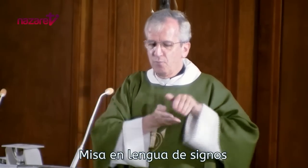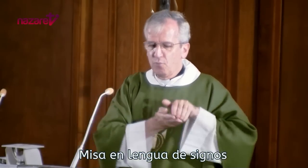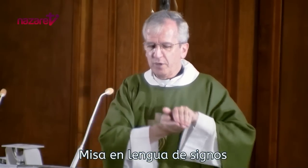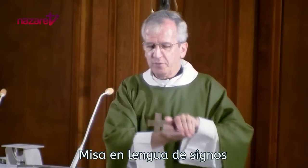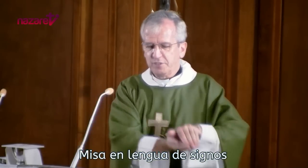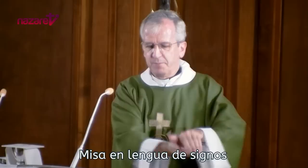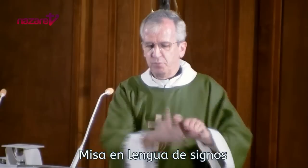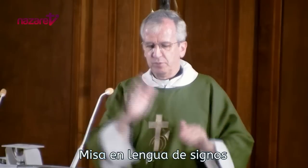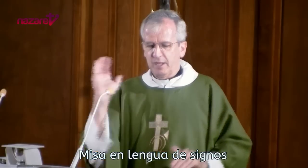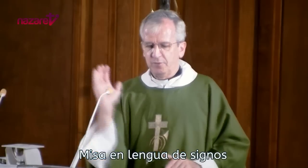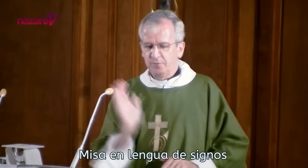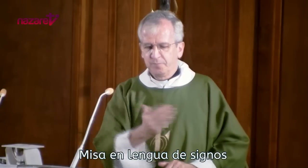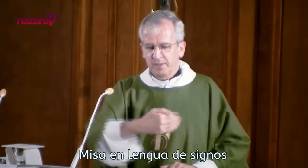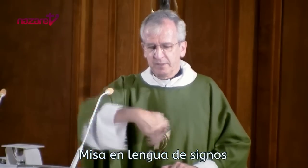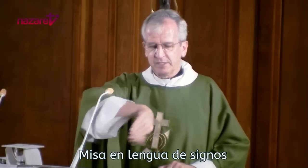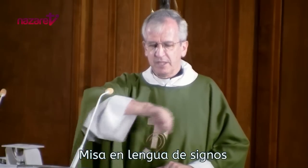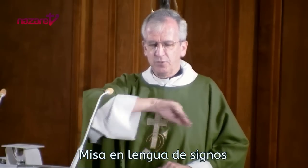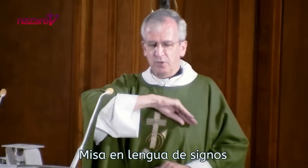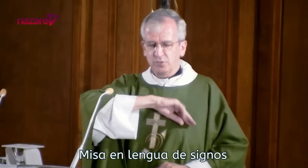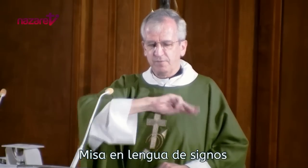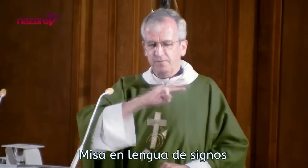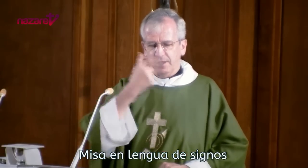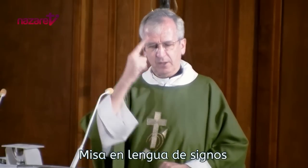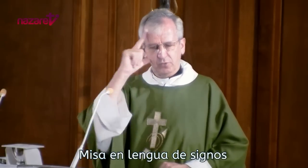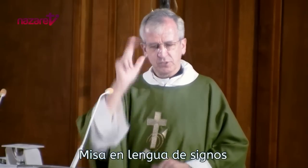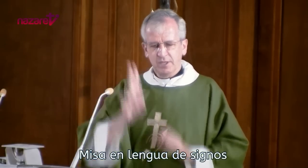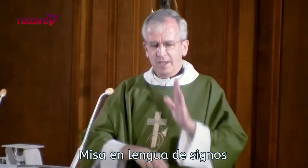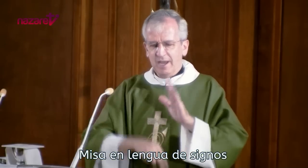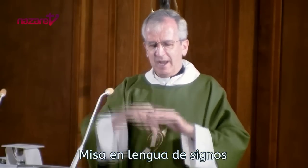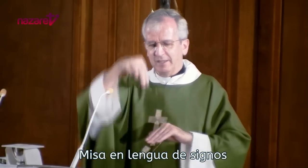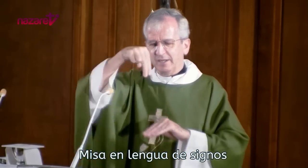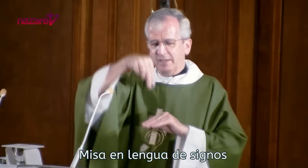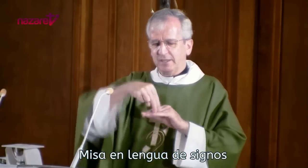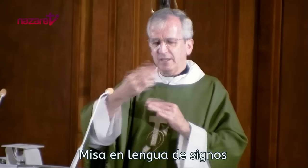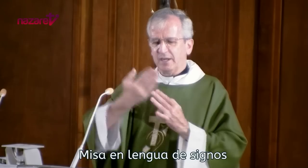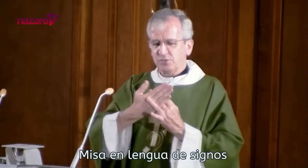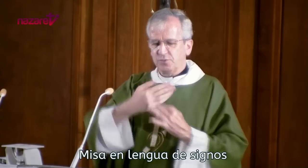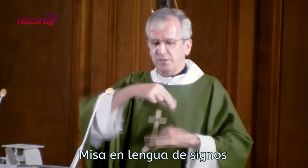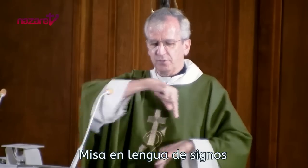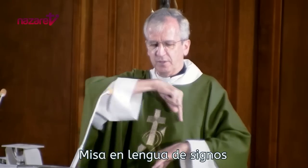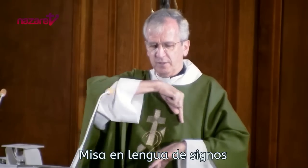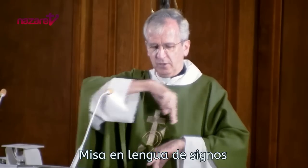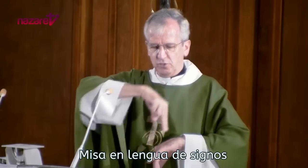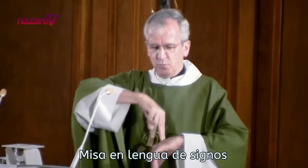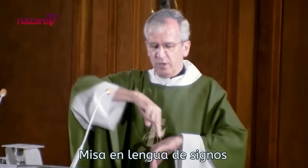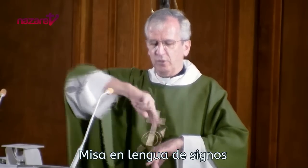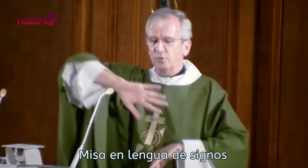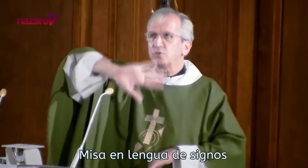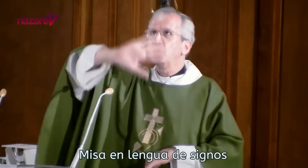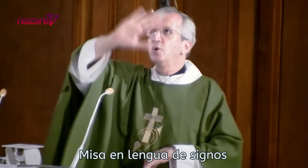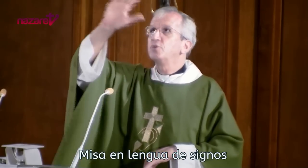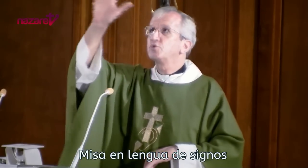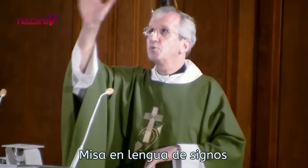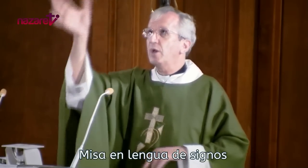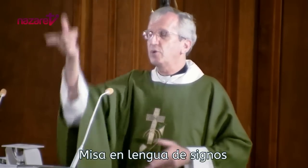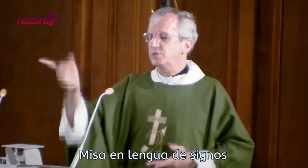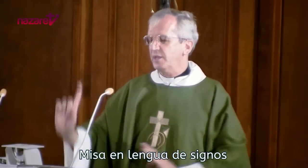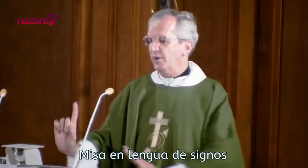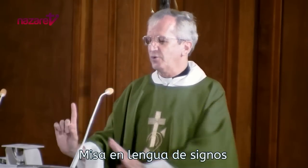muerto y sepultado, descendió a los infiernos, al tercer día resucitó de entre los muertos, subió a los cielos y